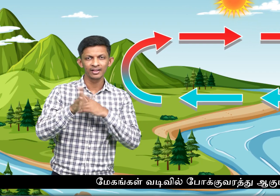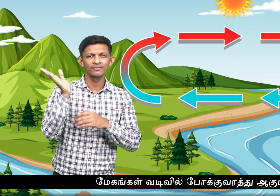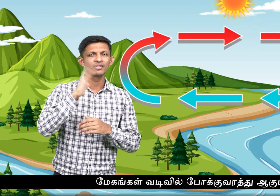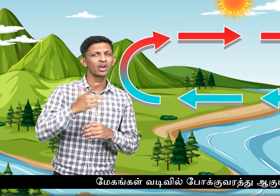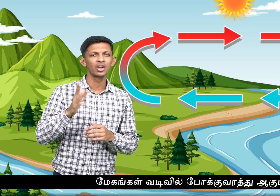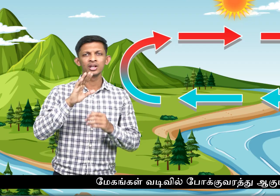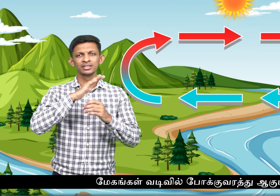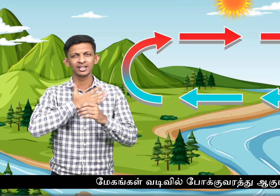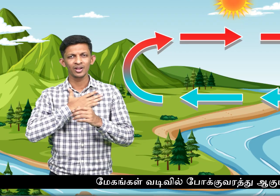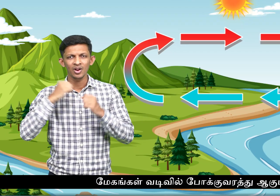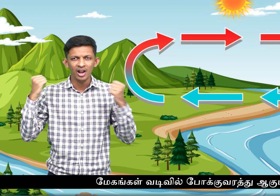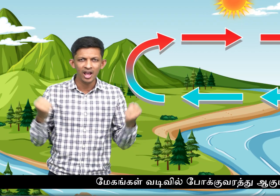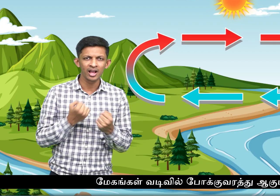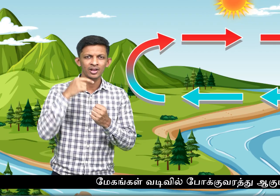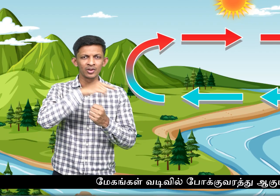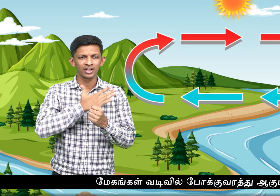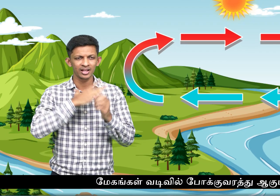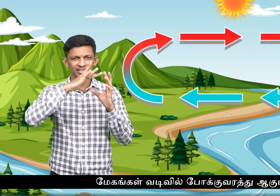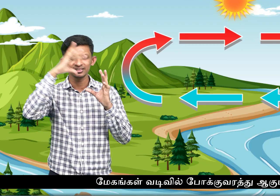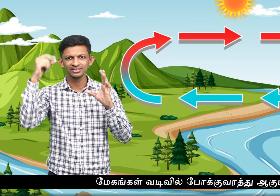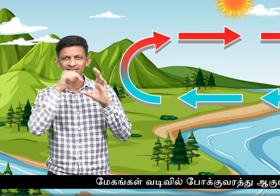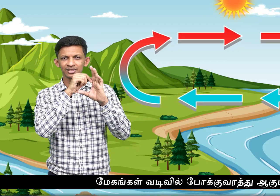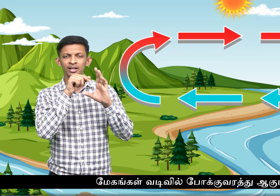மேகங்கள் வடிவில் போக்குவரத்து ஆகும்.